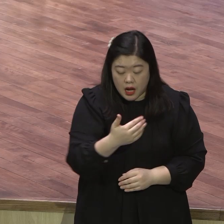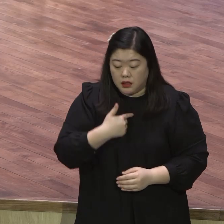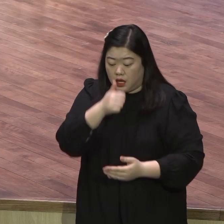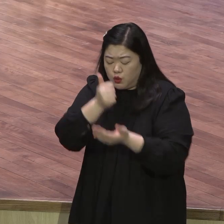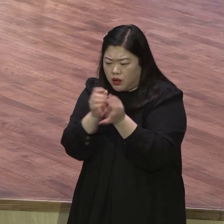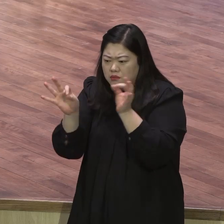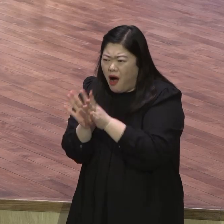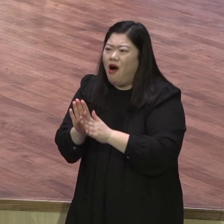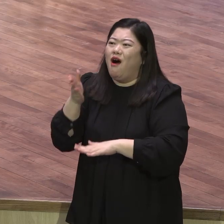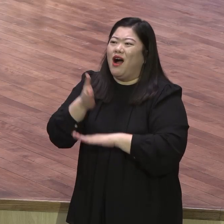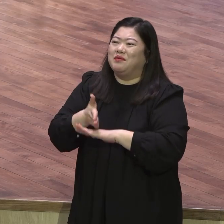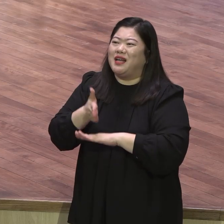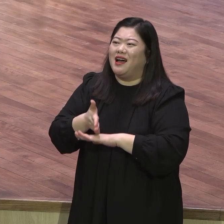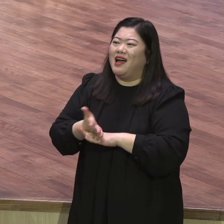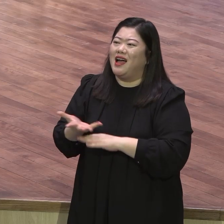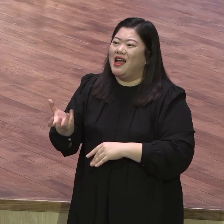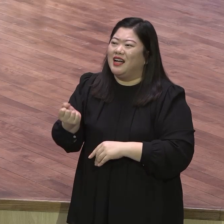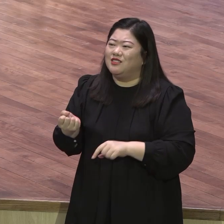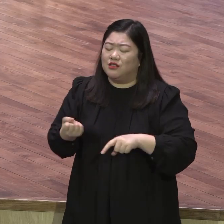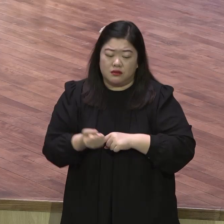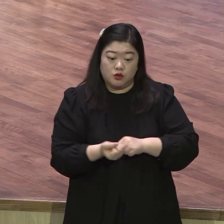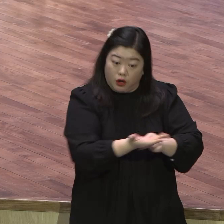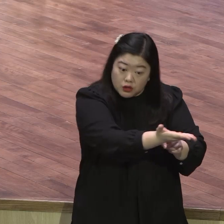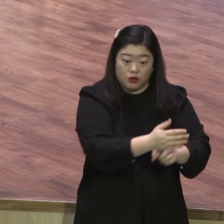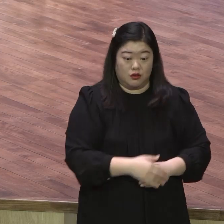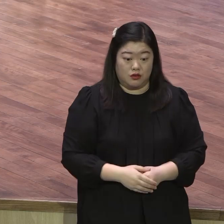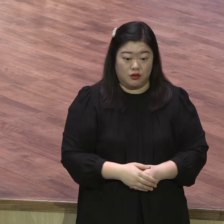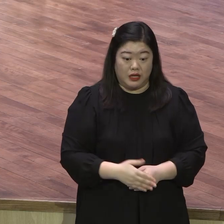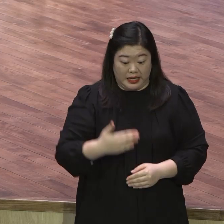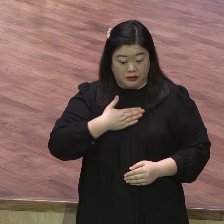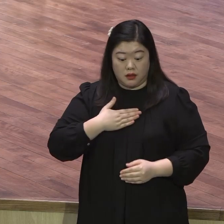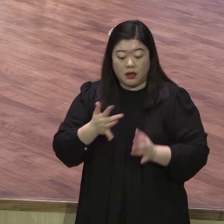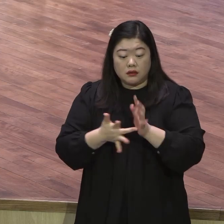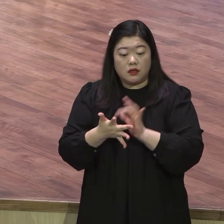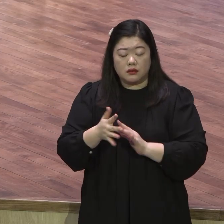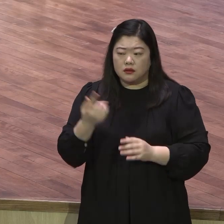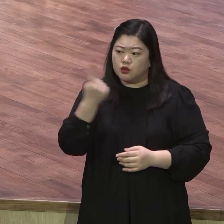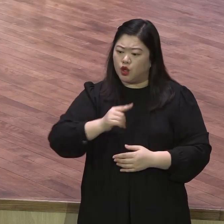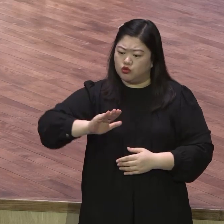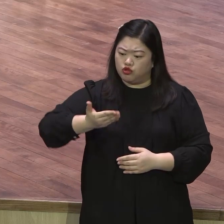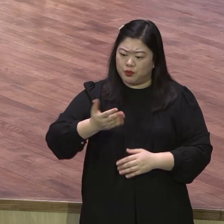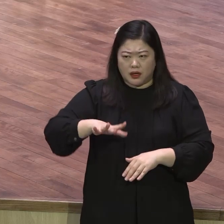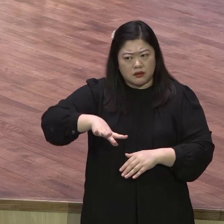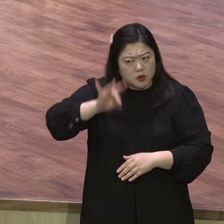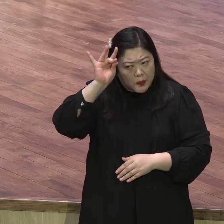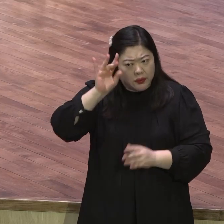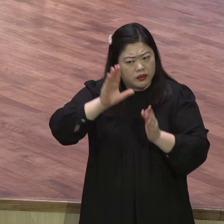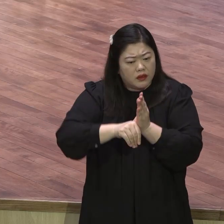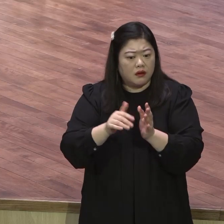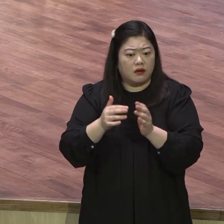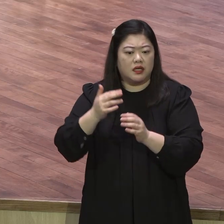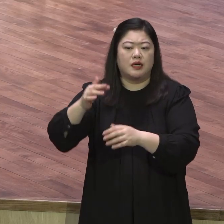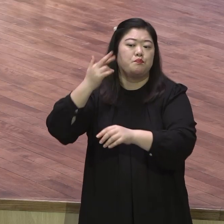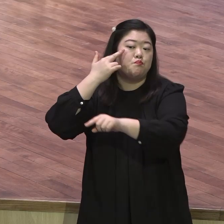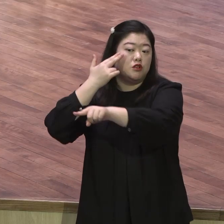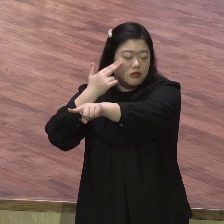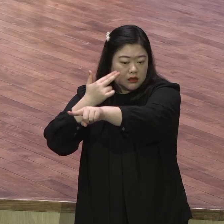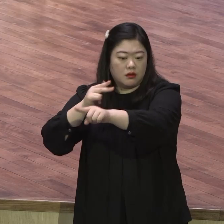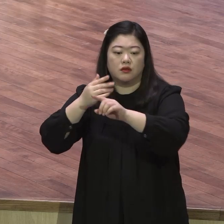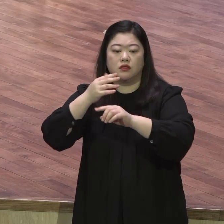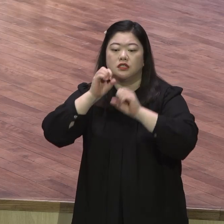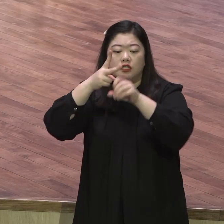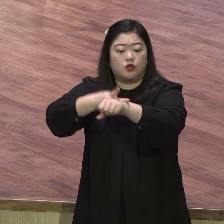지금 성교를 미국에서 성교사가 와서 우리에게 이 사실을 전해서 구원받은 것처럼 우리도 다른 종속들에게 다른 민족에게 2, 3, 7 나라 보고말을